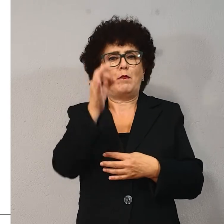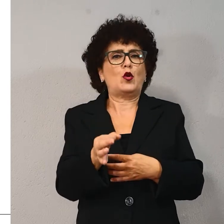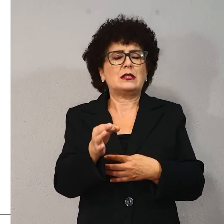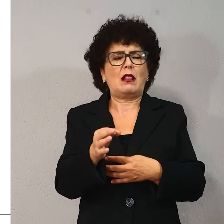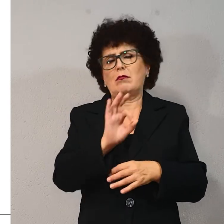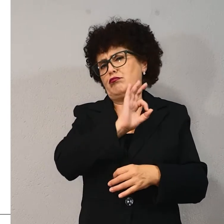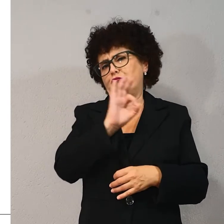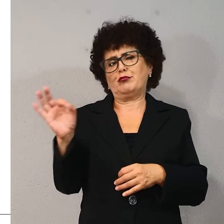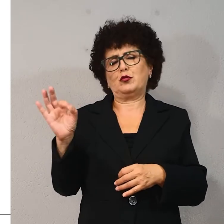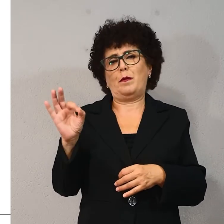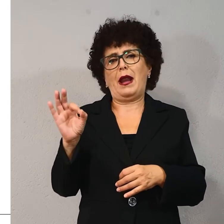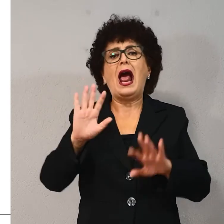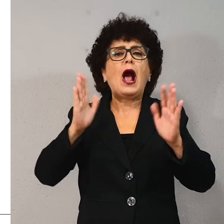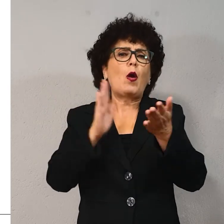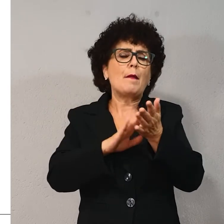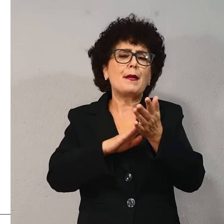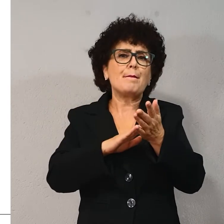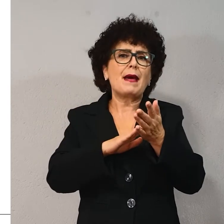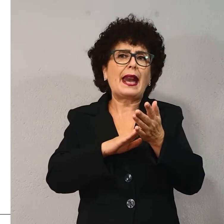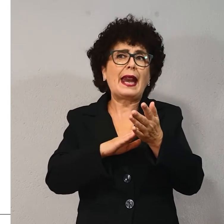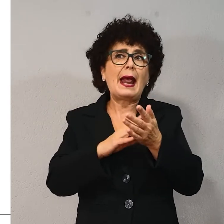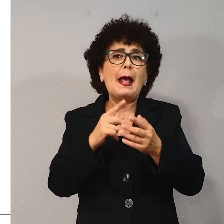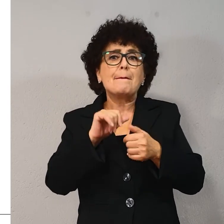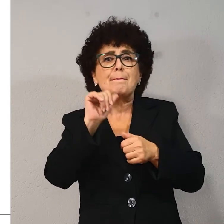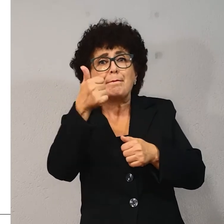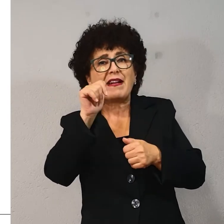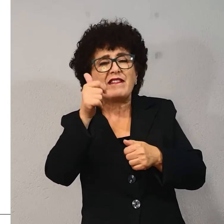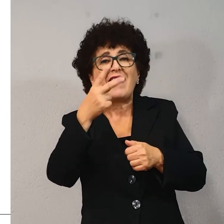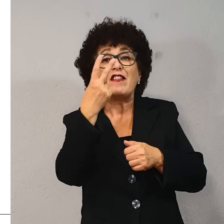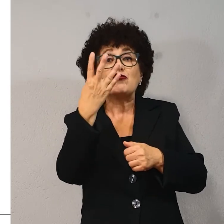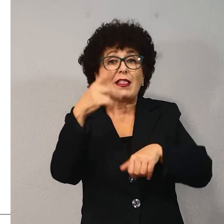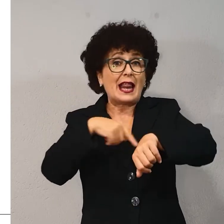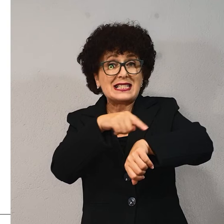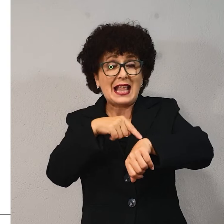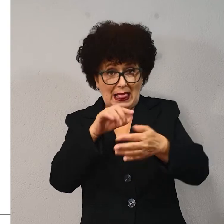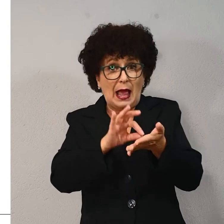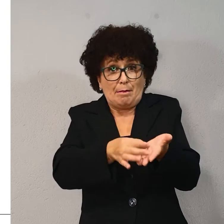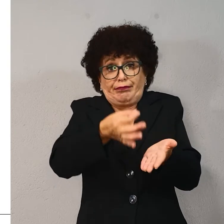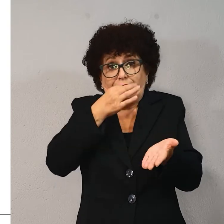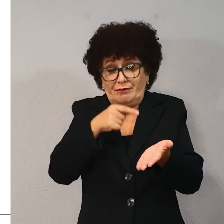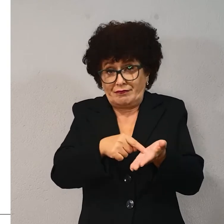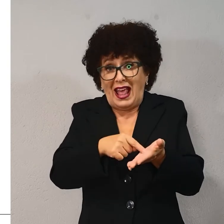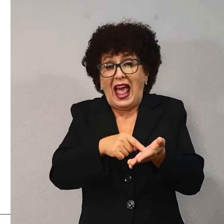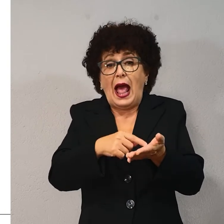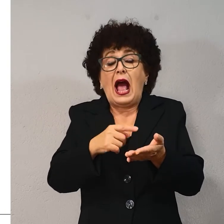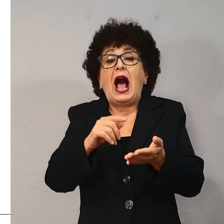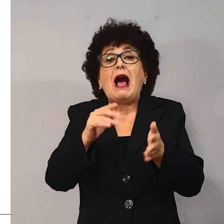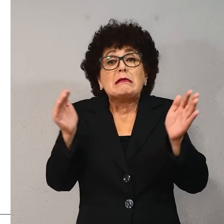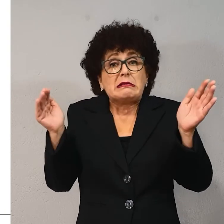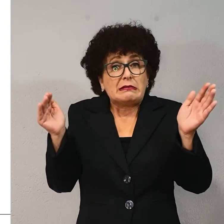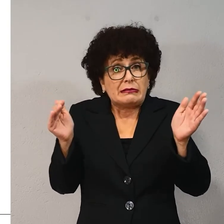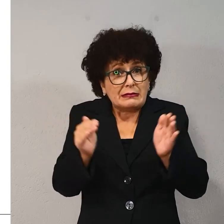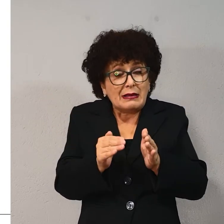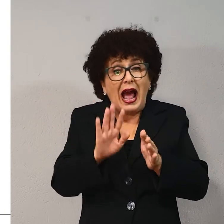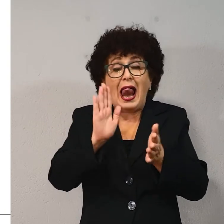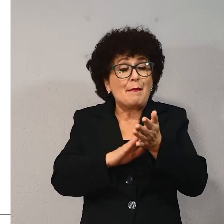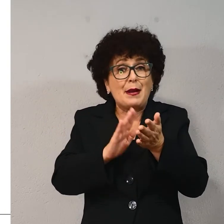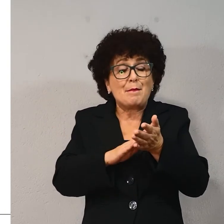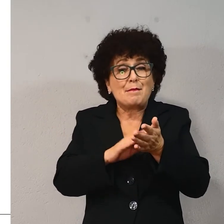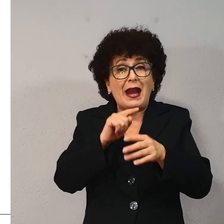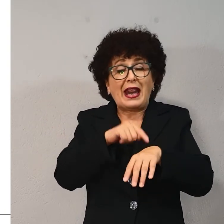95% ефикасност доколку се земе во првите 24 часа. Ефикасноста опаѓа со зголемување